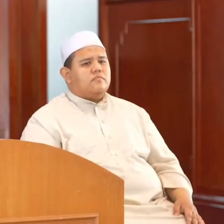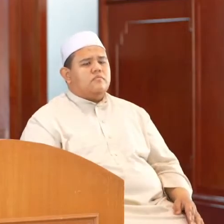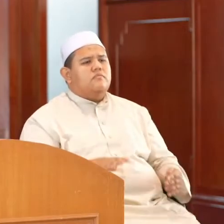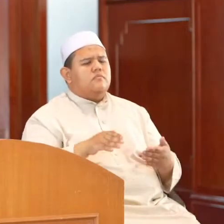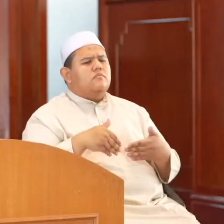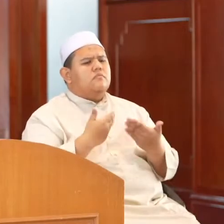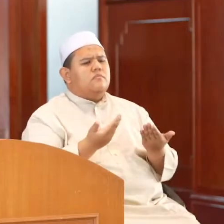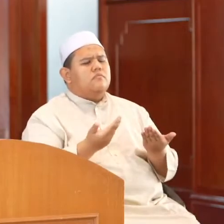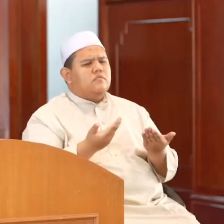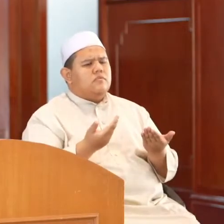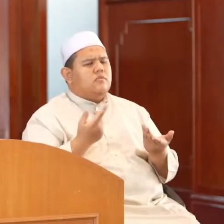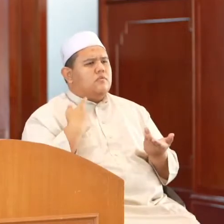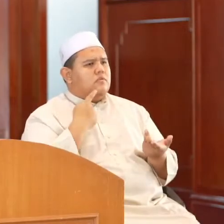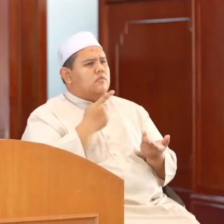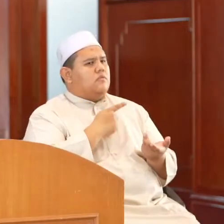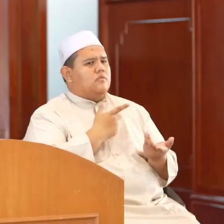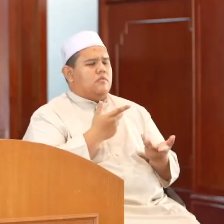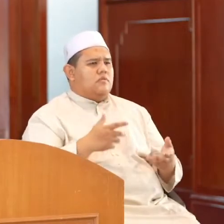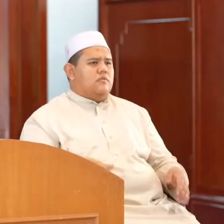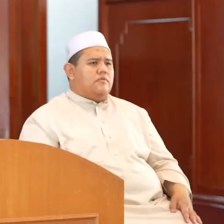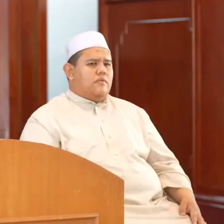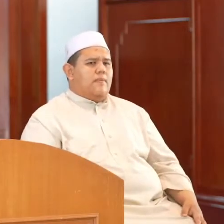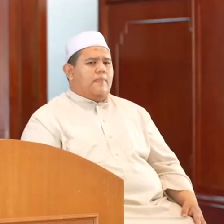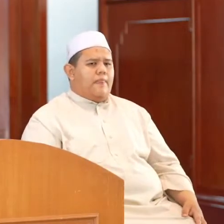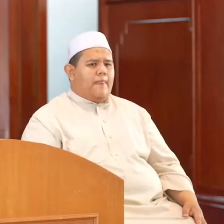Macam mana keadaan kita?